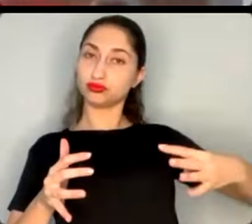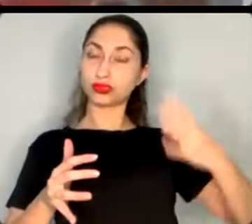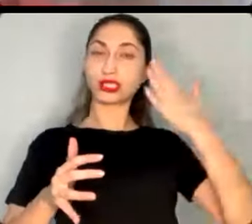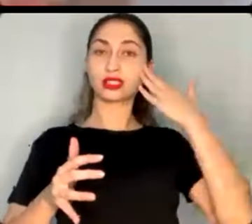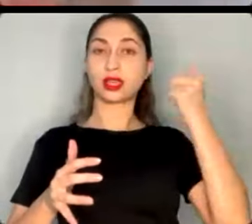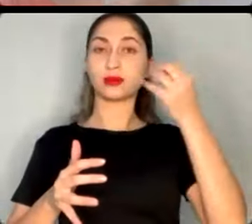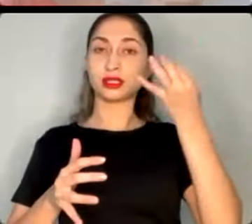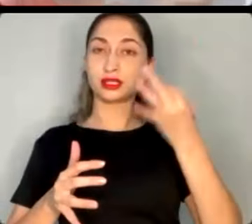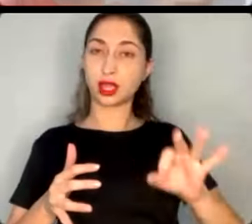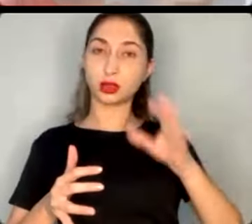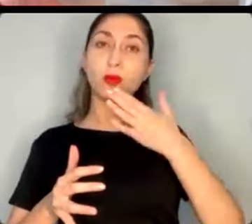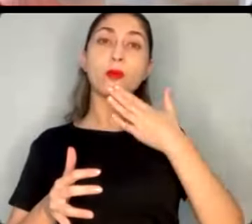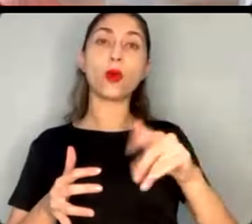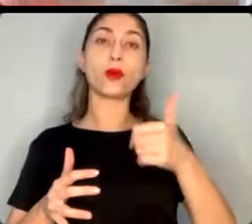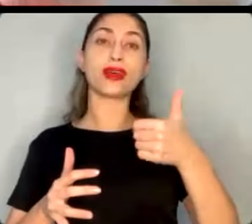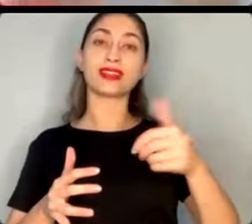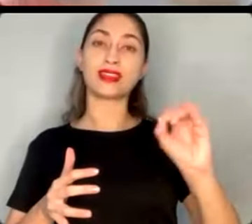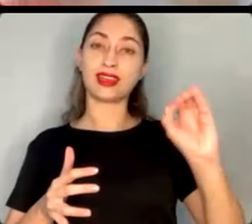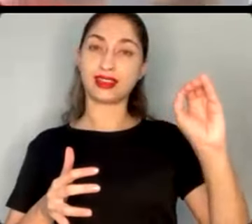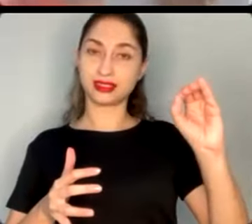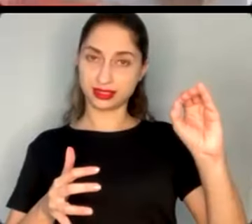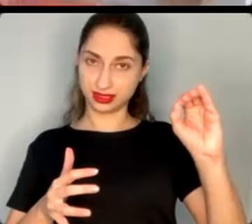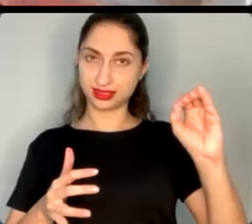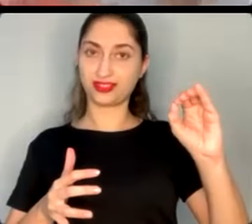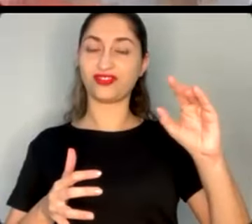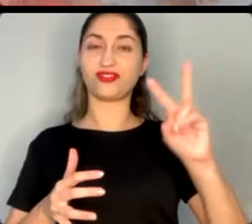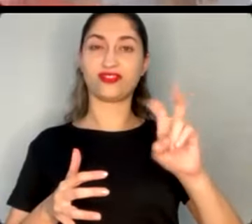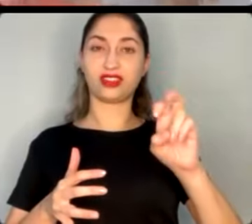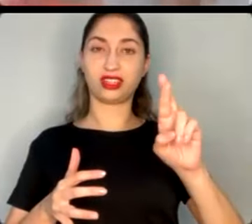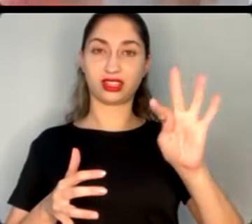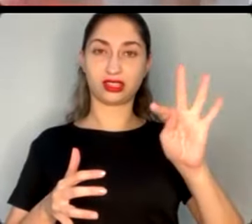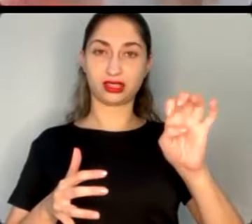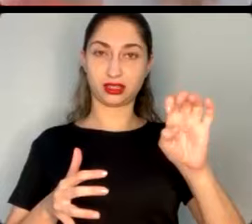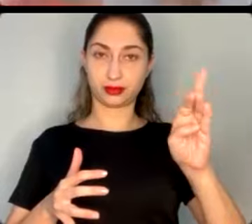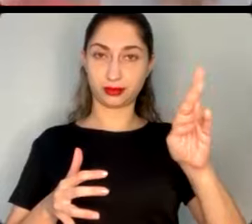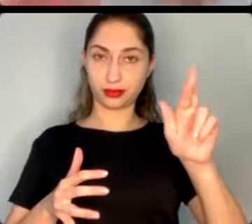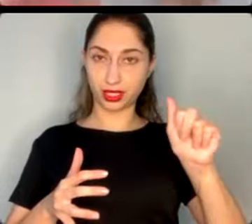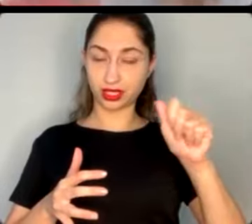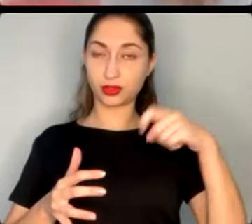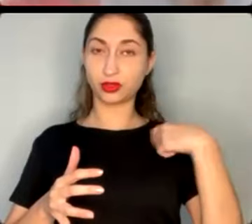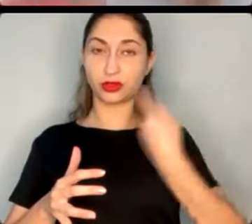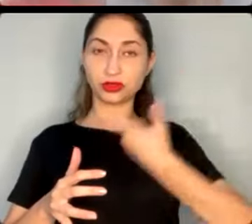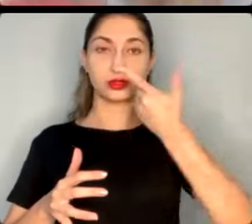gravidade relativa do arco costal e que a gente possa